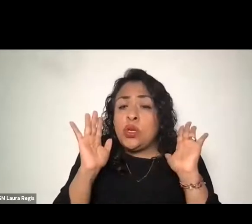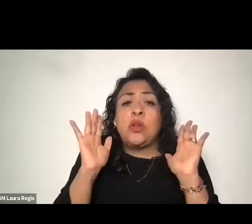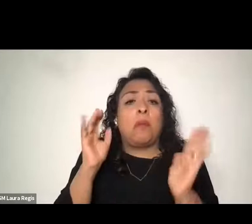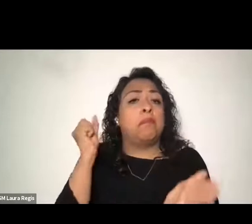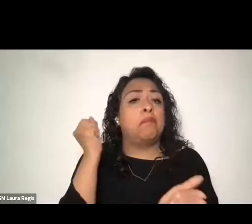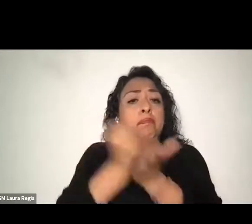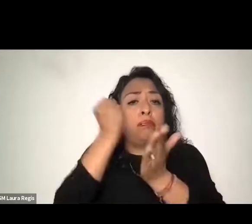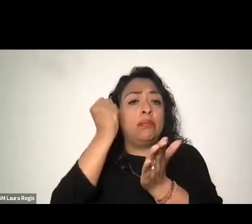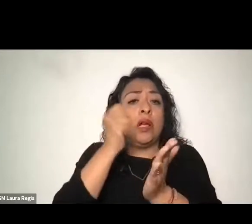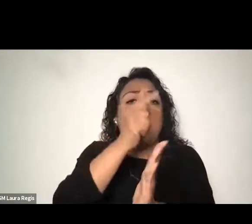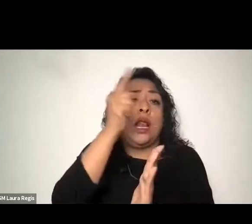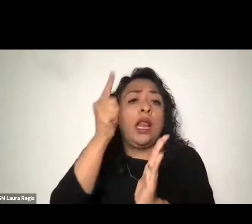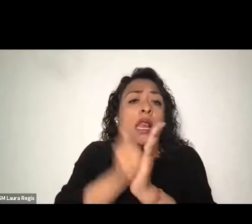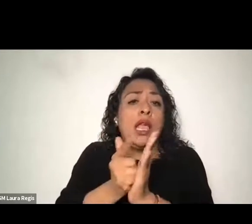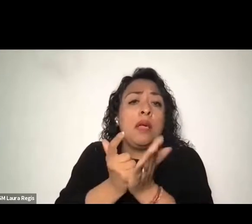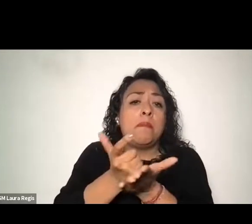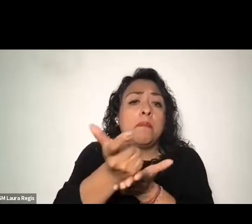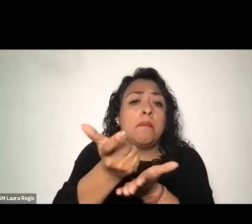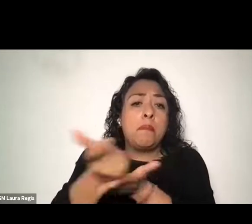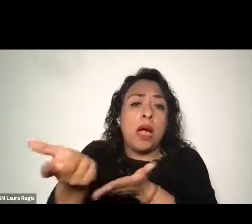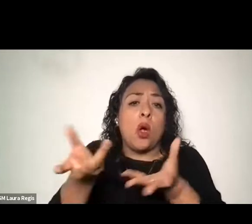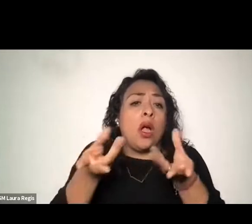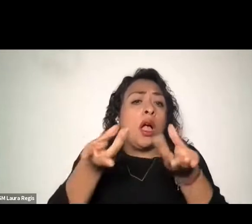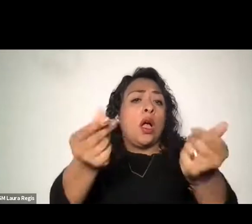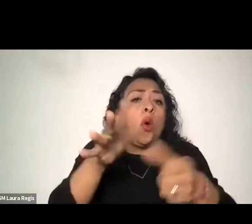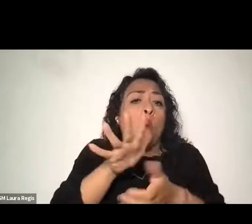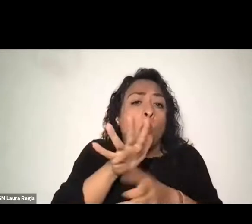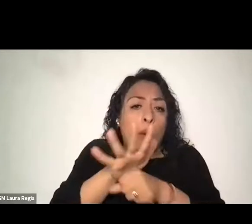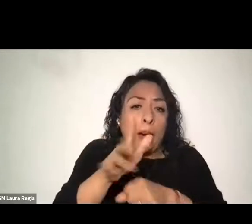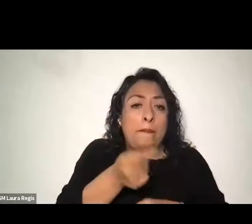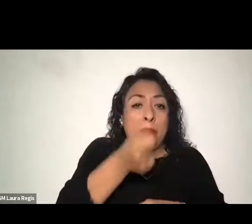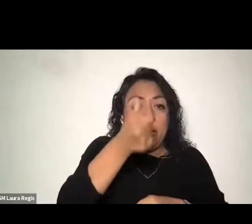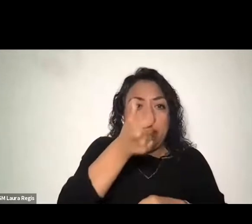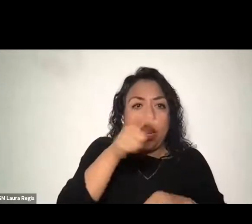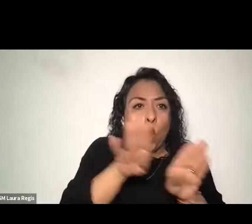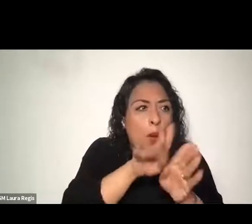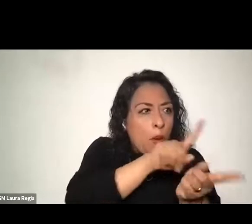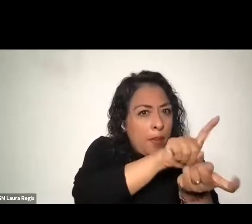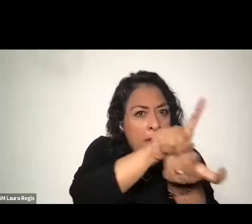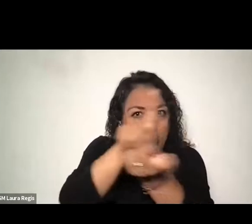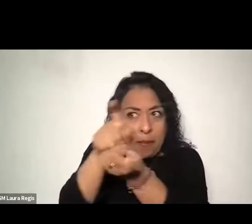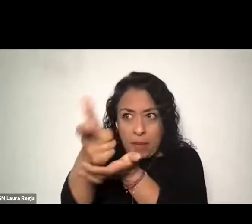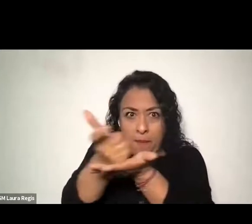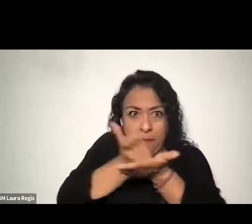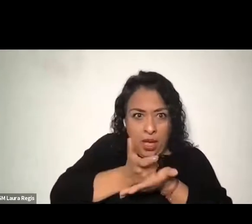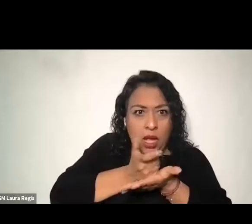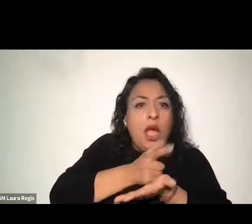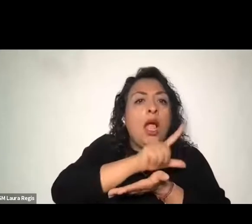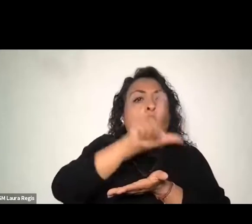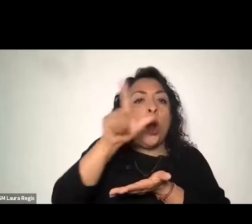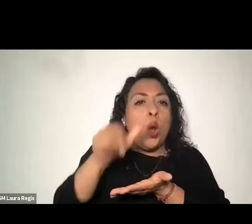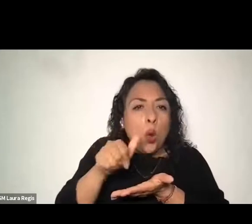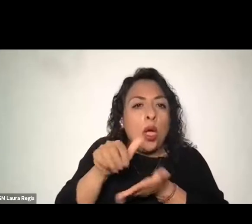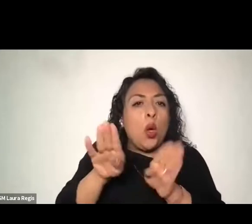aprobar la ley de egresos, en qué se va a gastar el dinero. Primero aprueba en cómo se va a recaudar, luego en qué se va